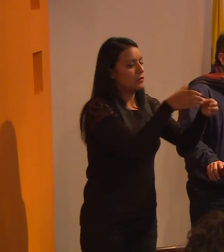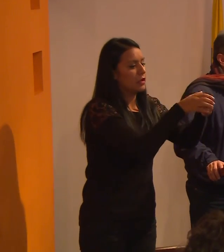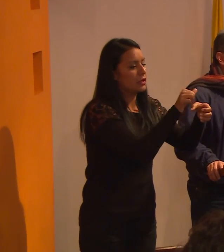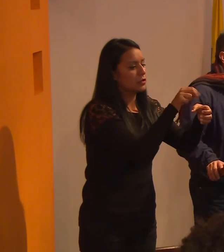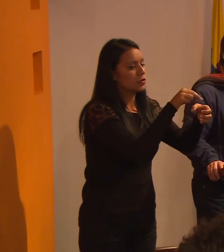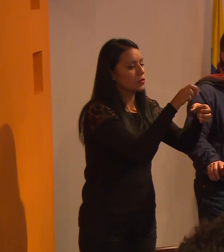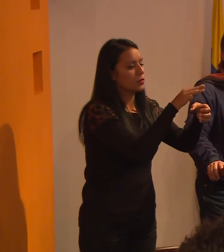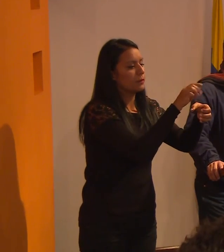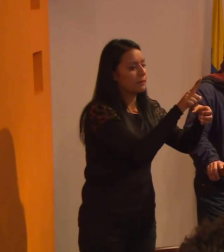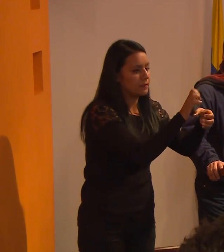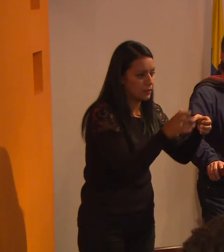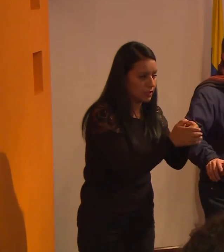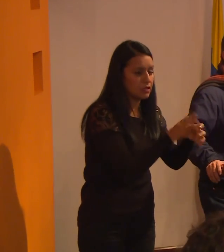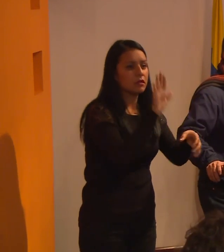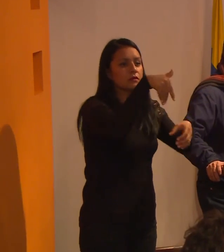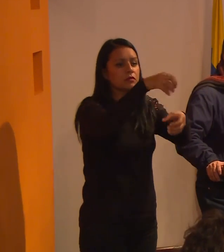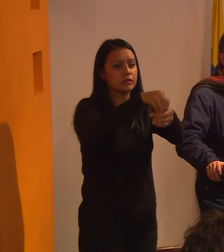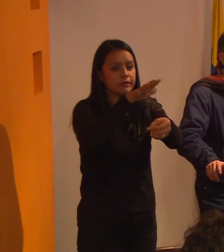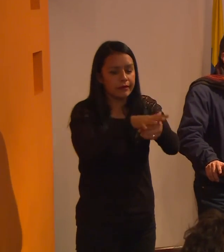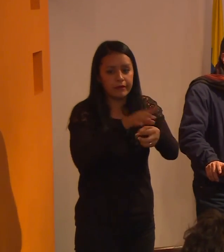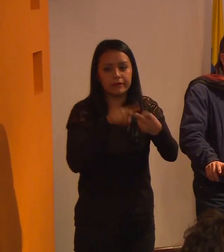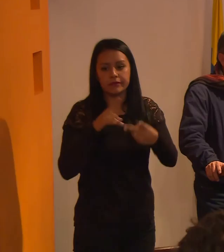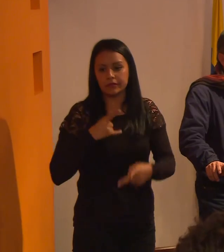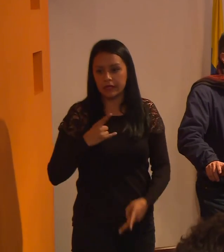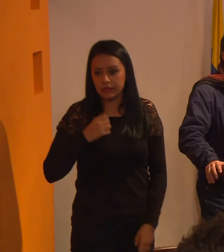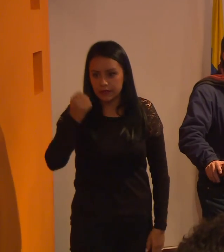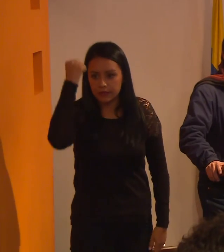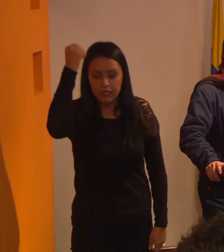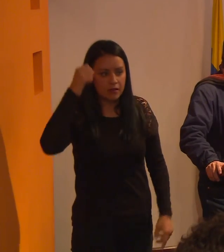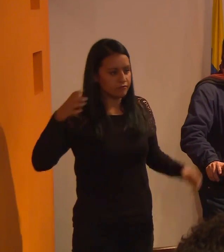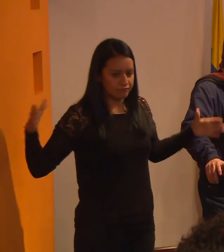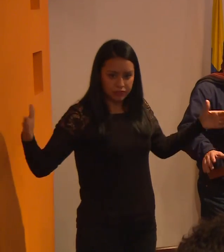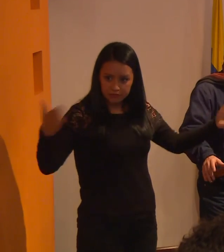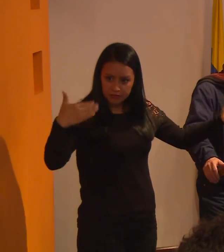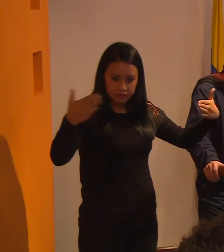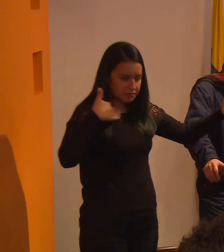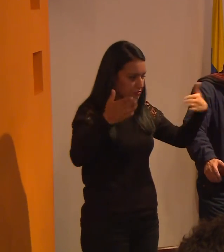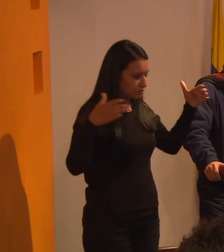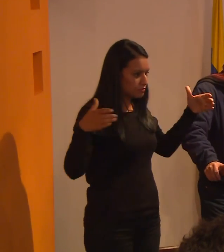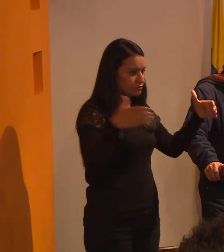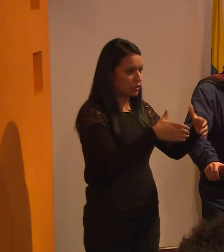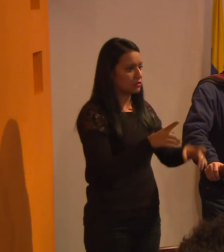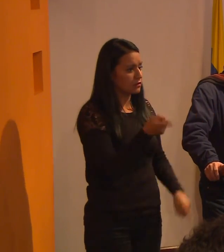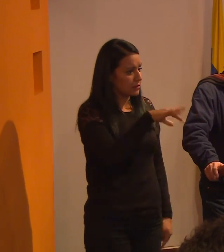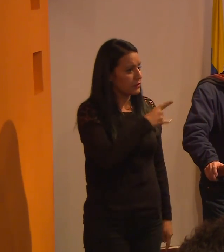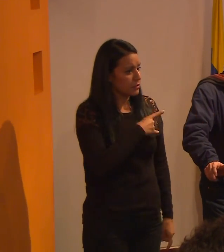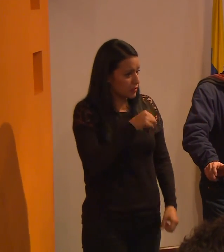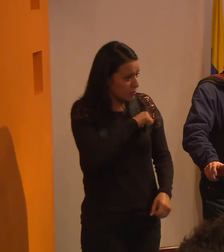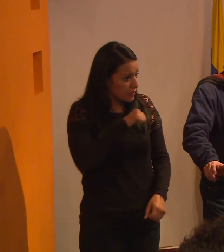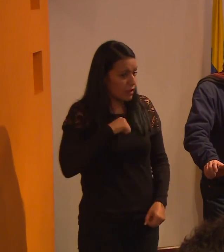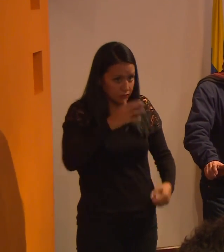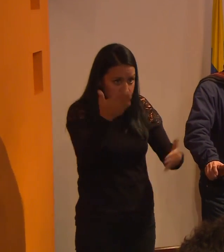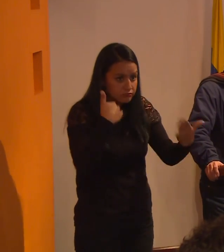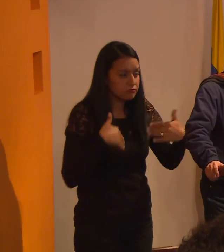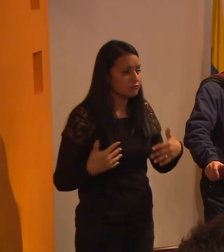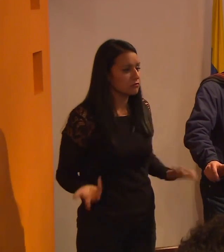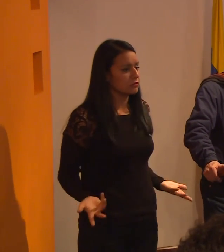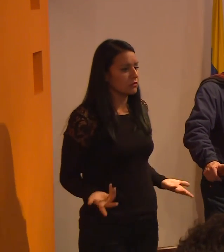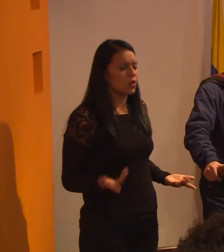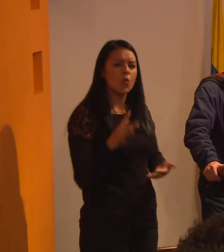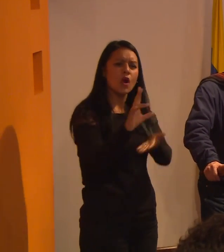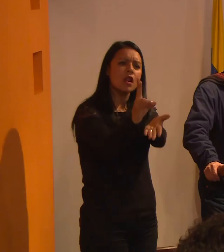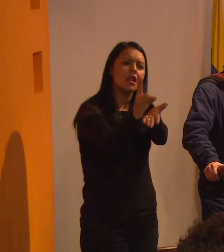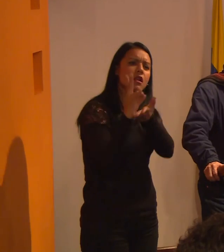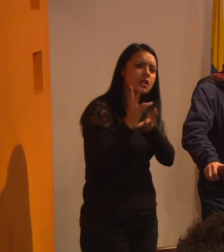Normales, llamemos a la Distrital, a la Nacional, a la ESAP, llamemos inclusive a la Universidad Privada, a ver cuál es el